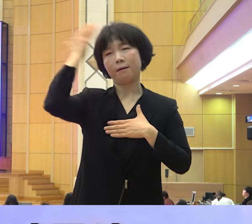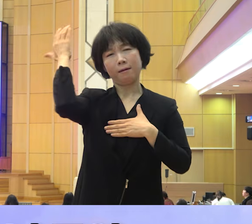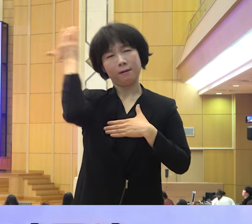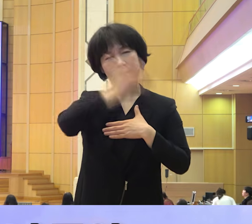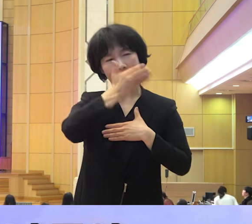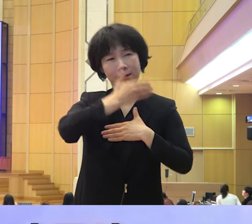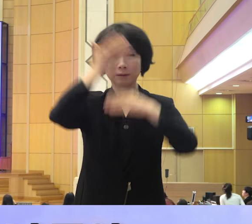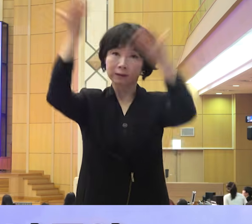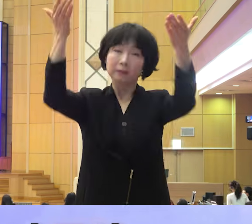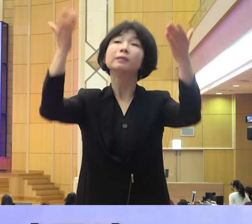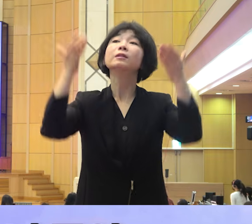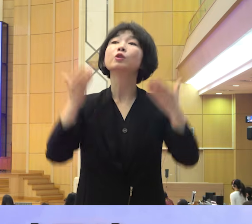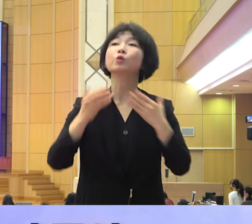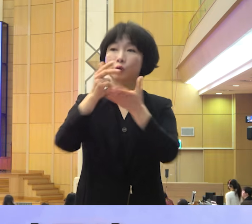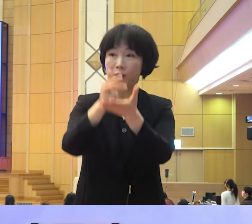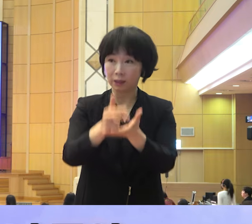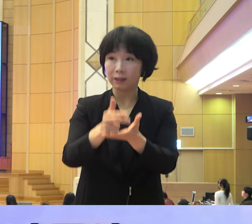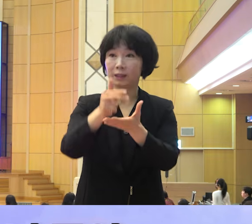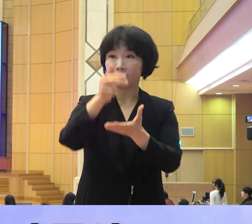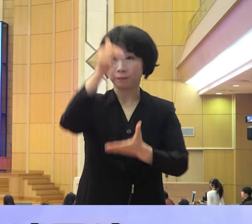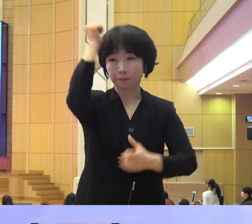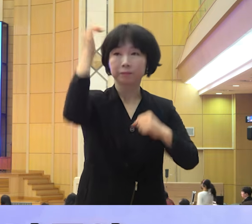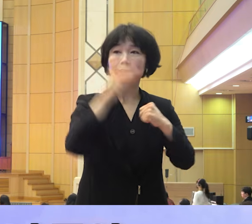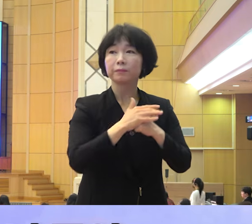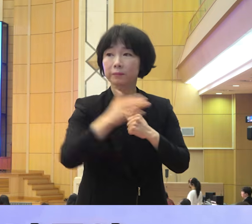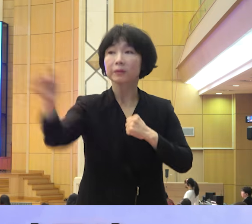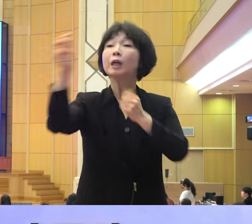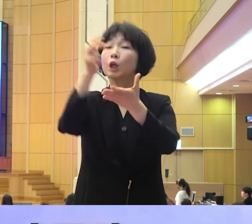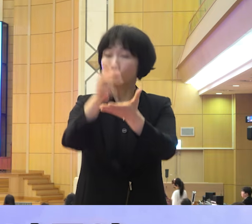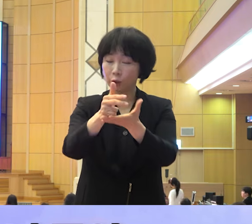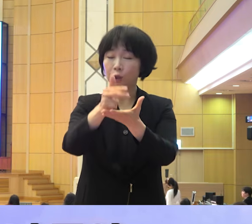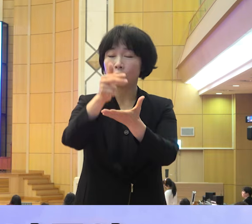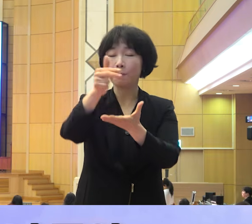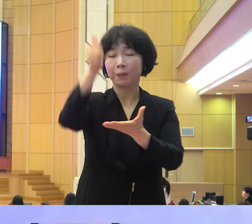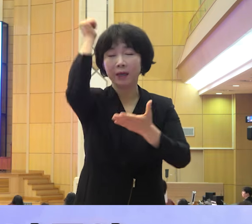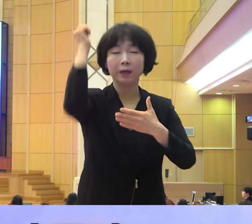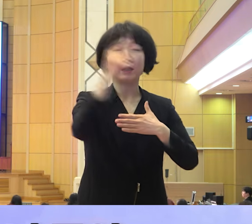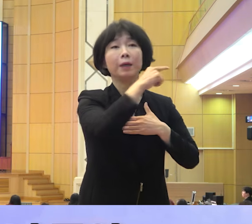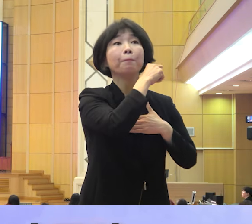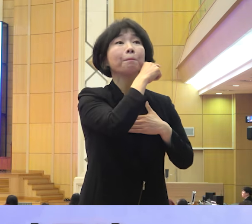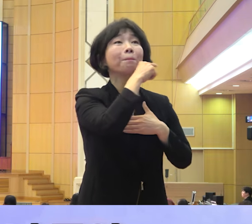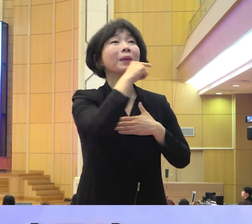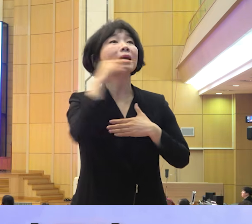깨끗게 하시는 주시니 그의 피